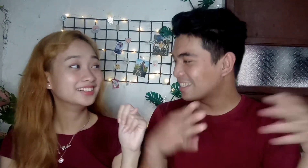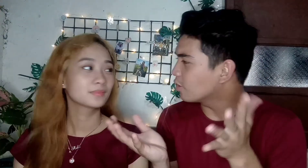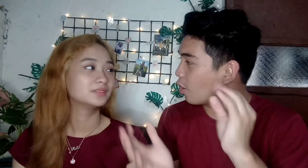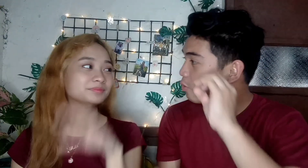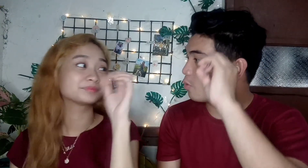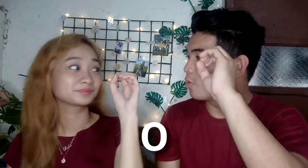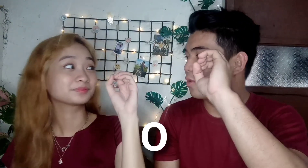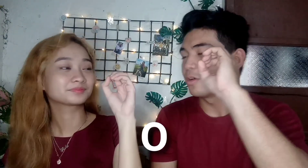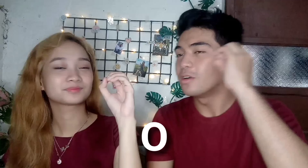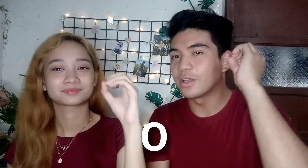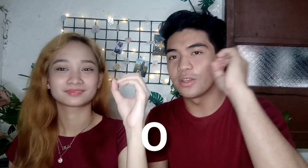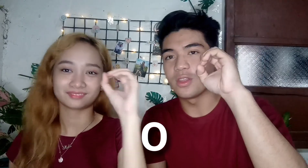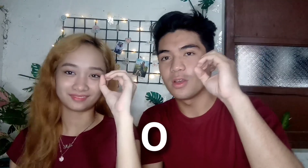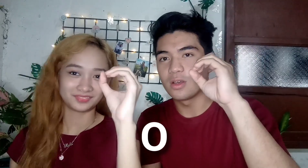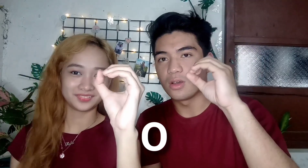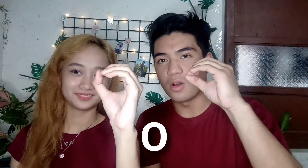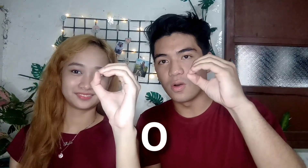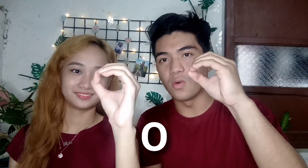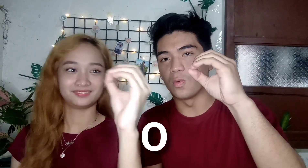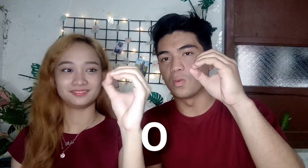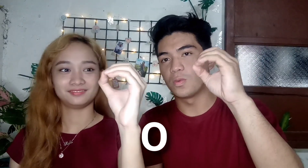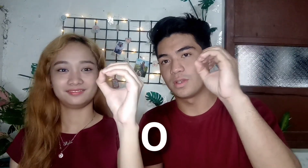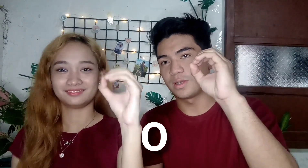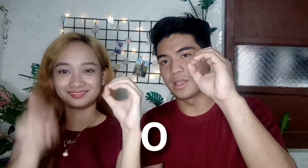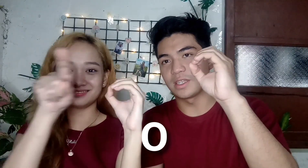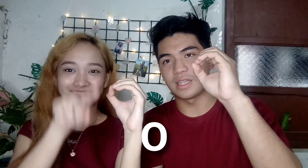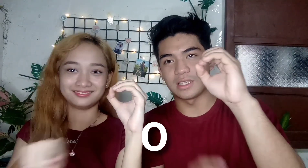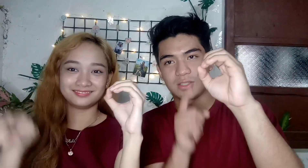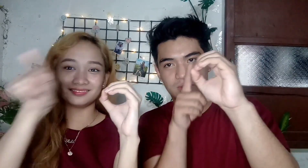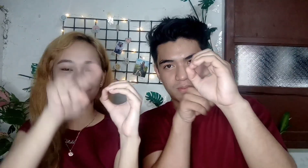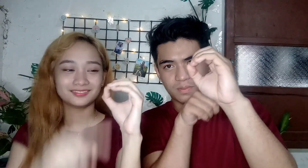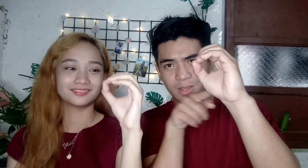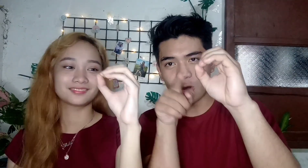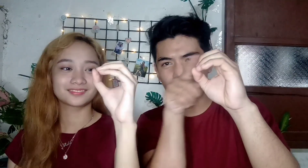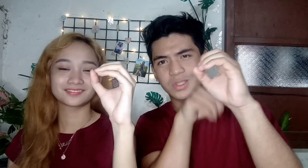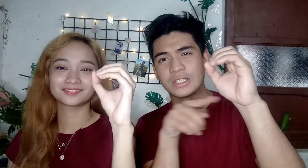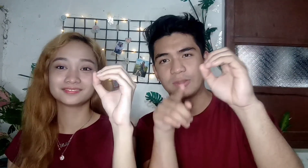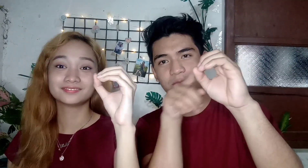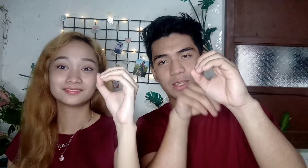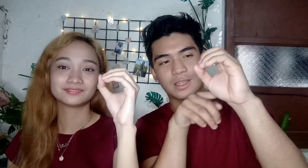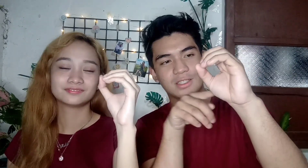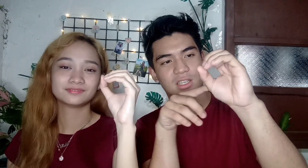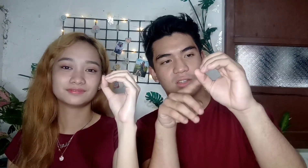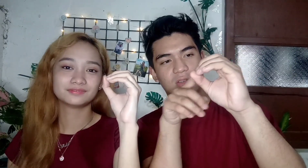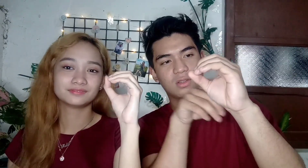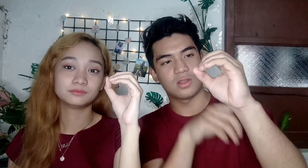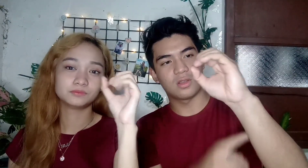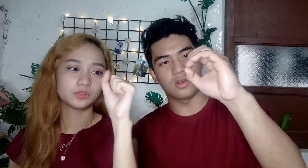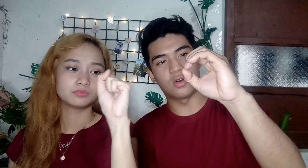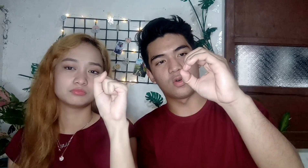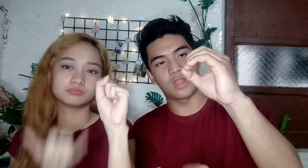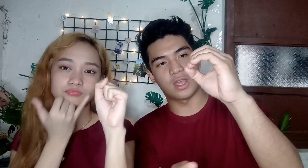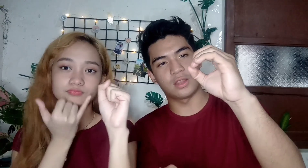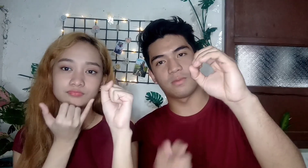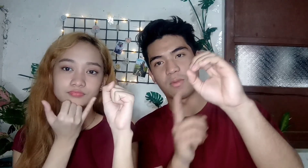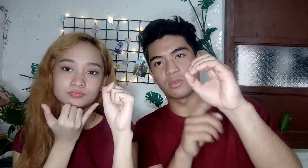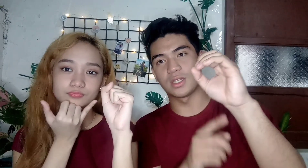next. O. Oh. Ayan. O. Oh. Ganyan, guys. Pa common sense naman yan, guys. Eh, no? O, oh, then may butas